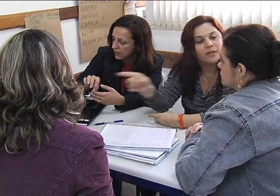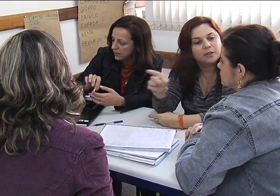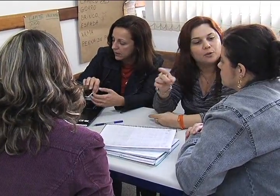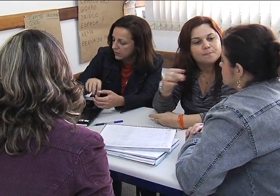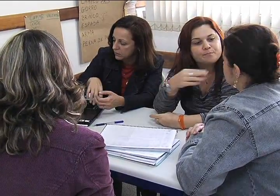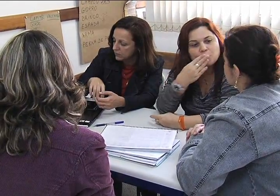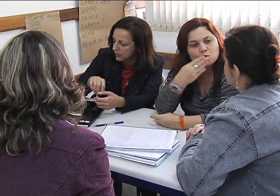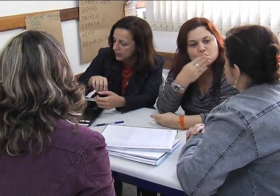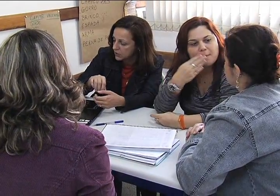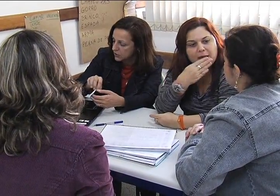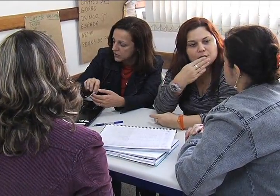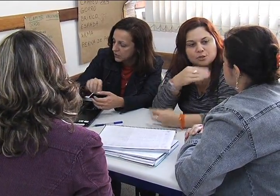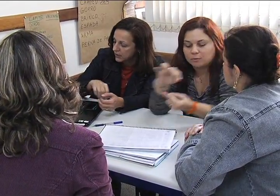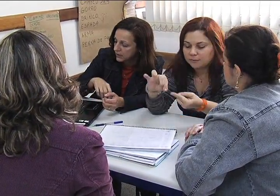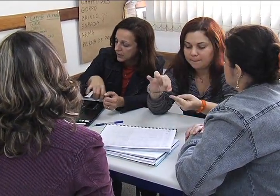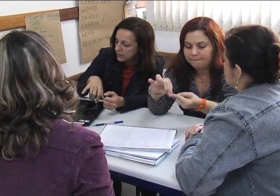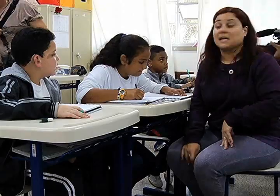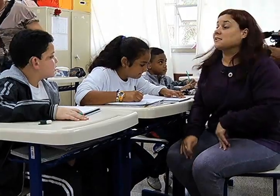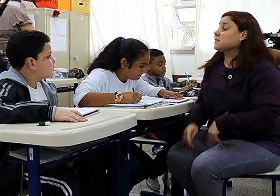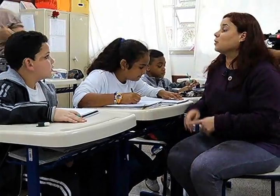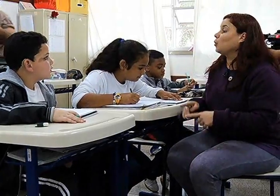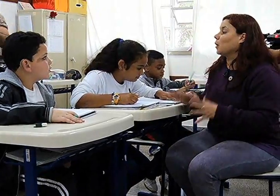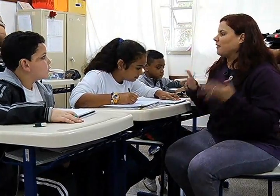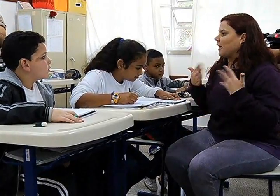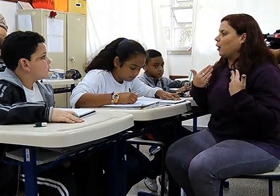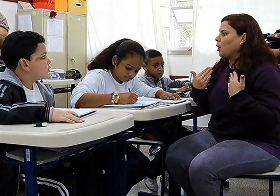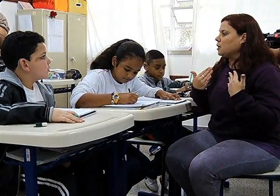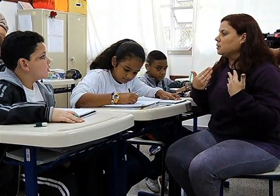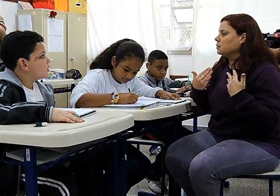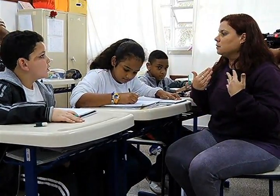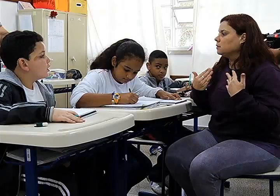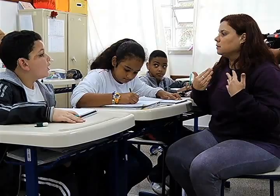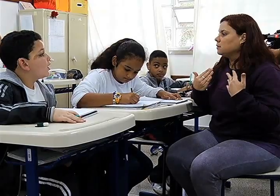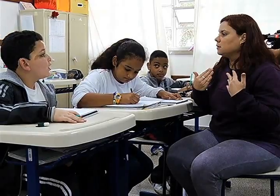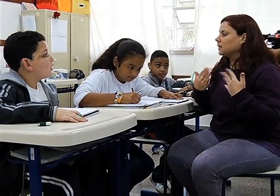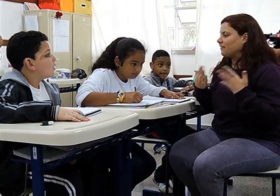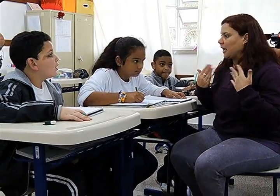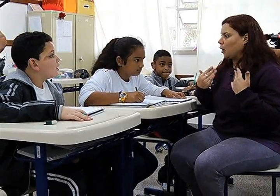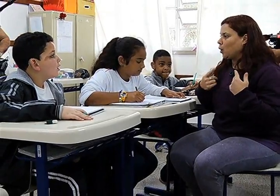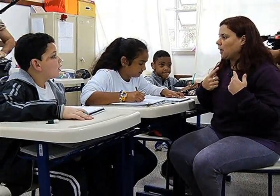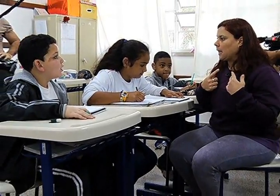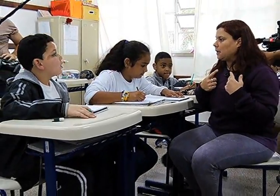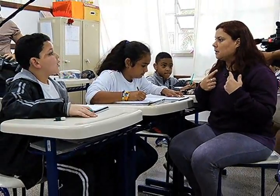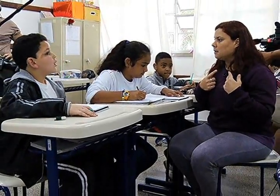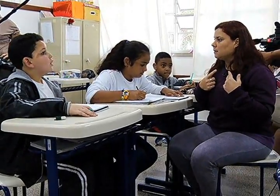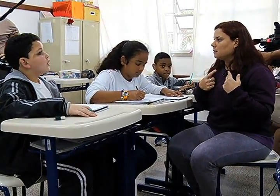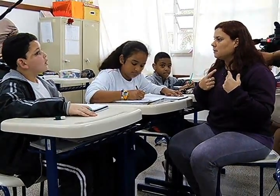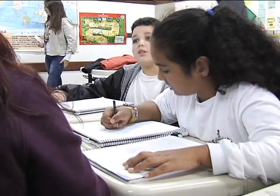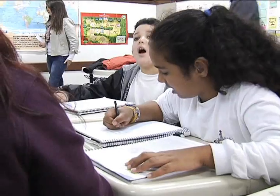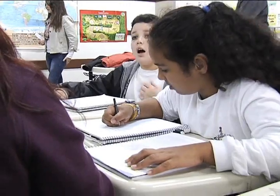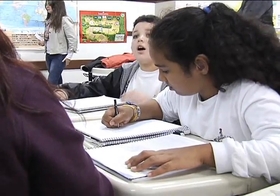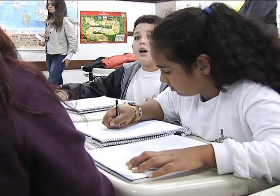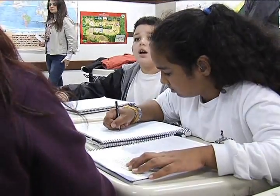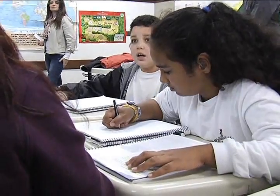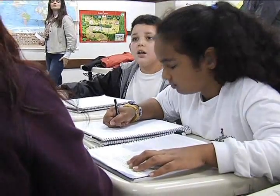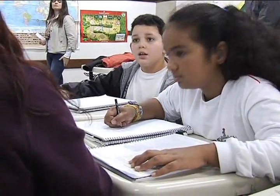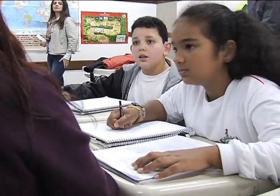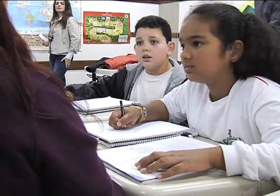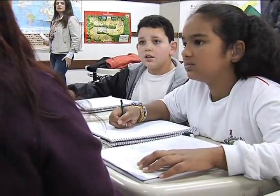da alfabetização bilíngue. A estação do ano, tava calor? Tava calor lá? Tá. Vamos ler o